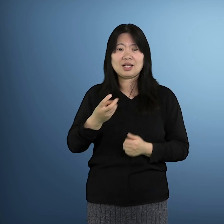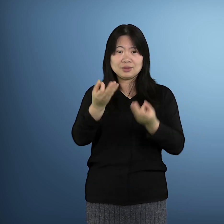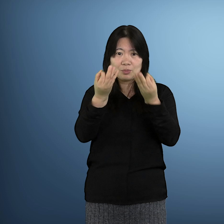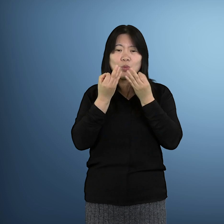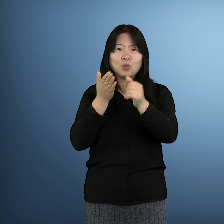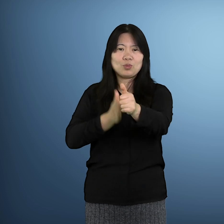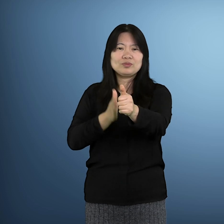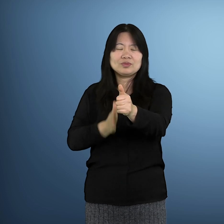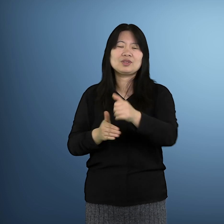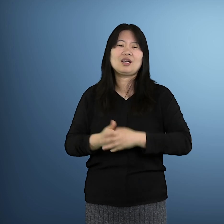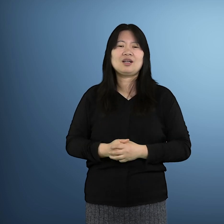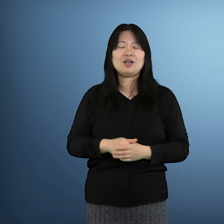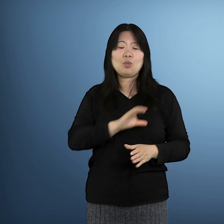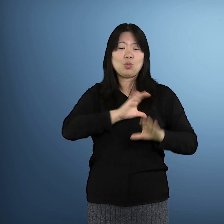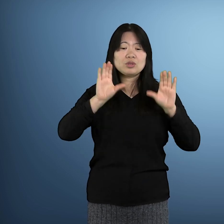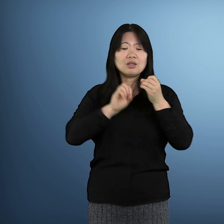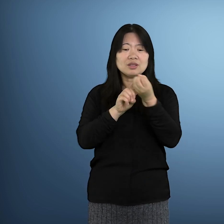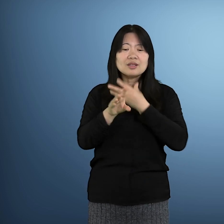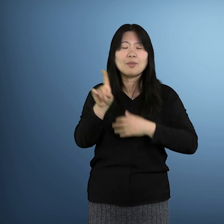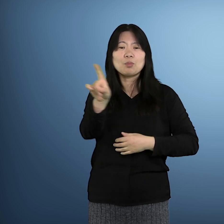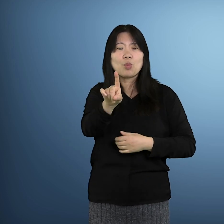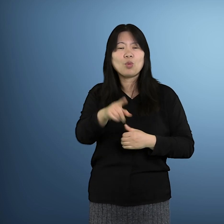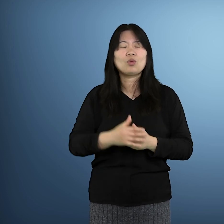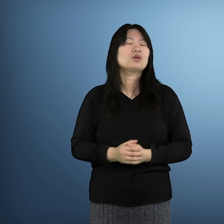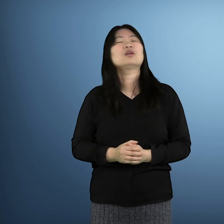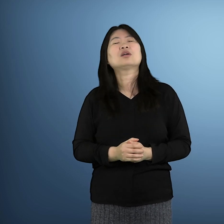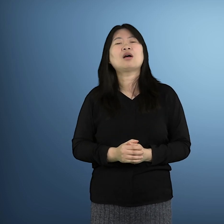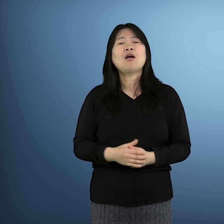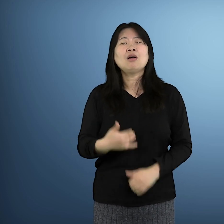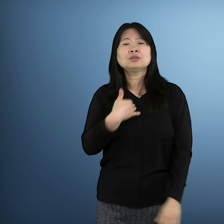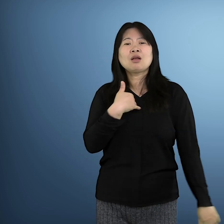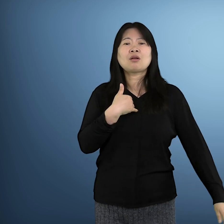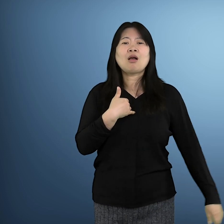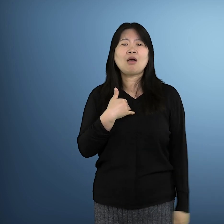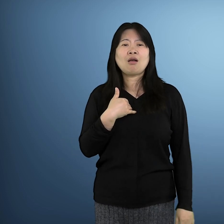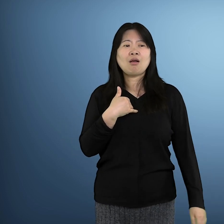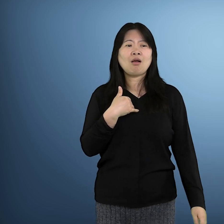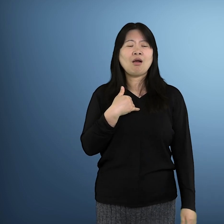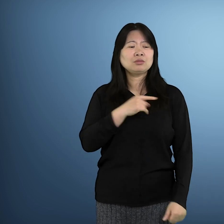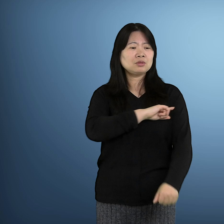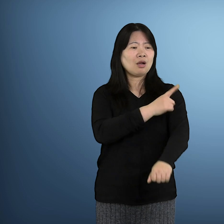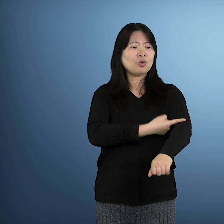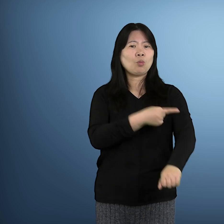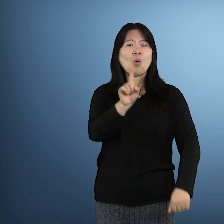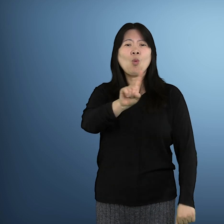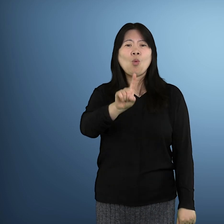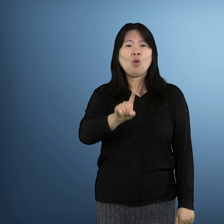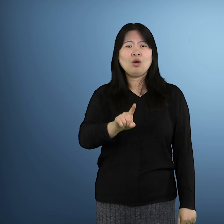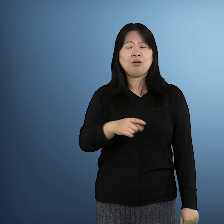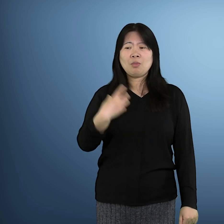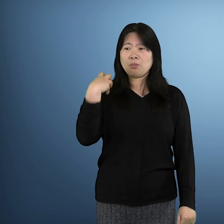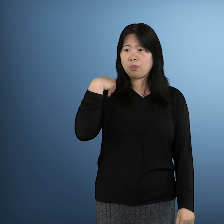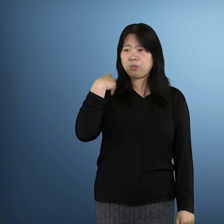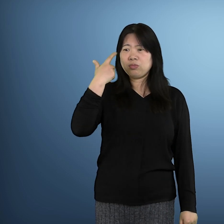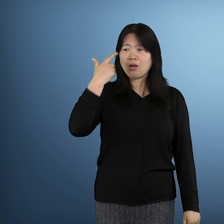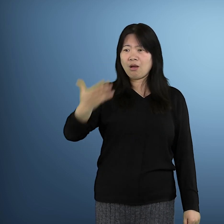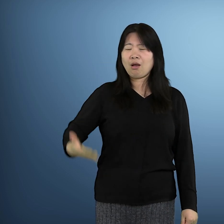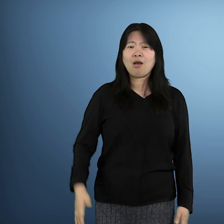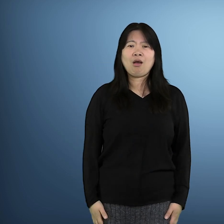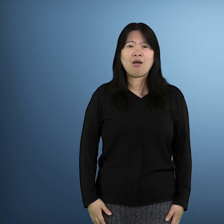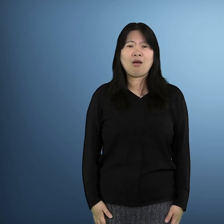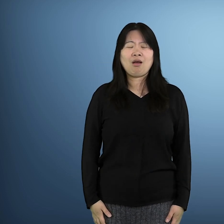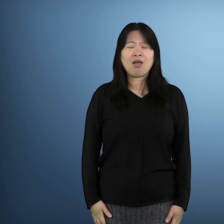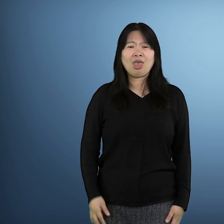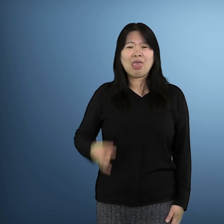보실까요? 모세의 대답이 뭐예요? 내가 뭔데 그 일을 합니까? 이 지푸라기 같이